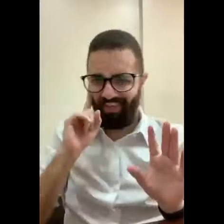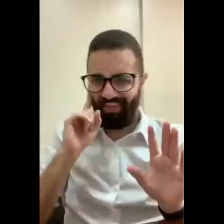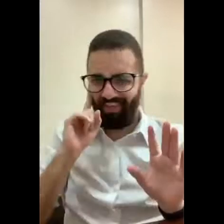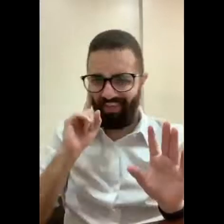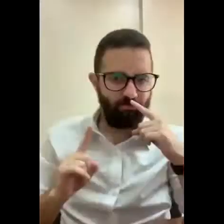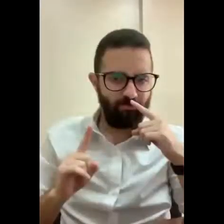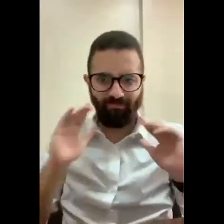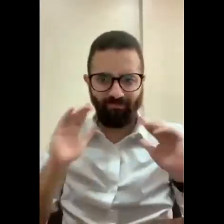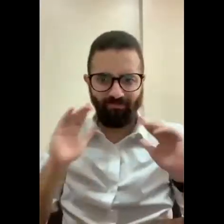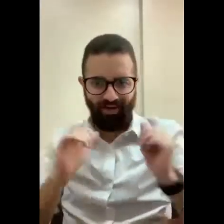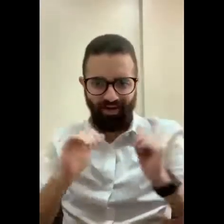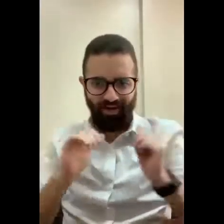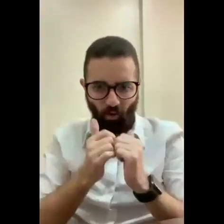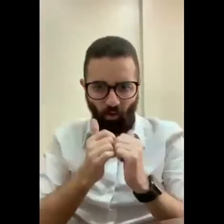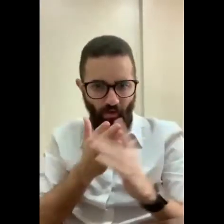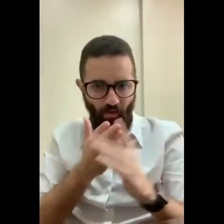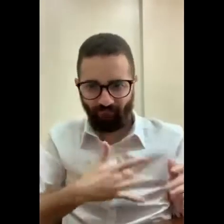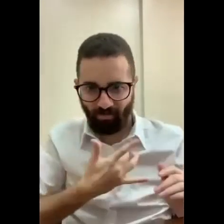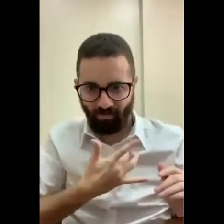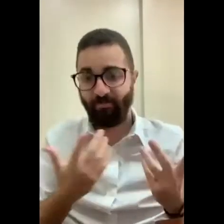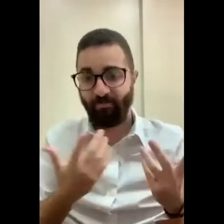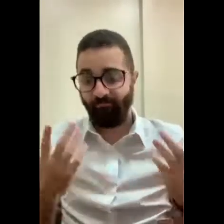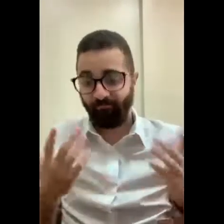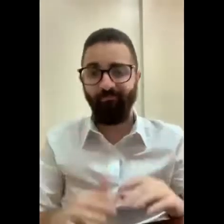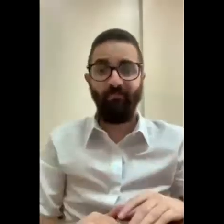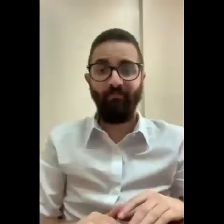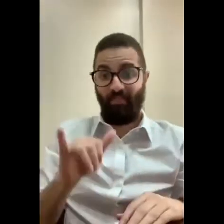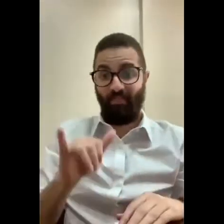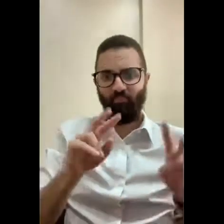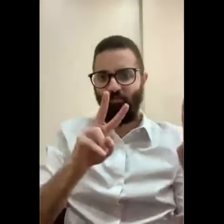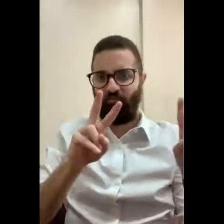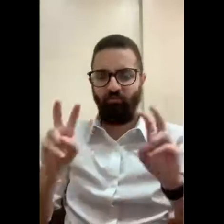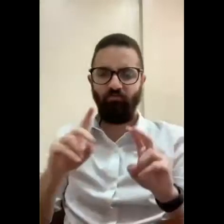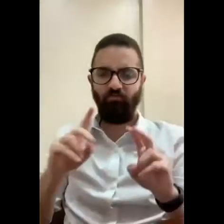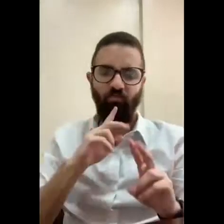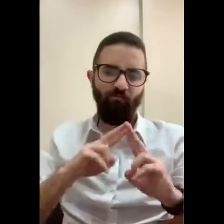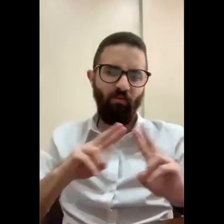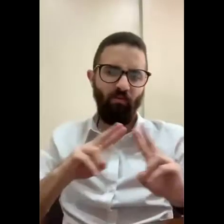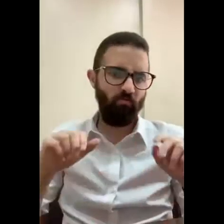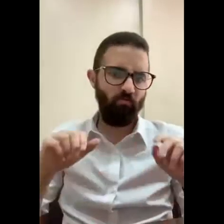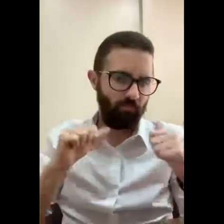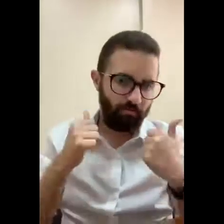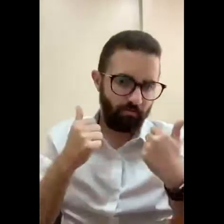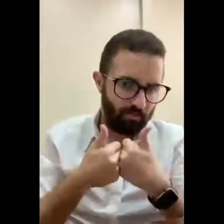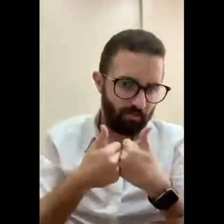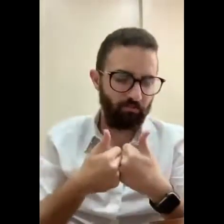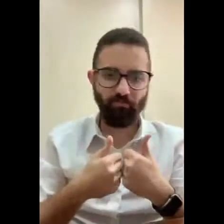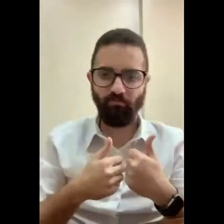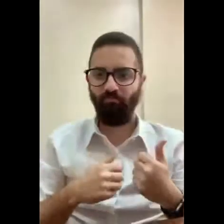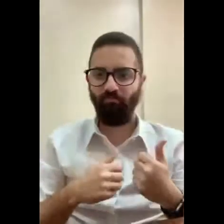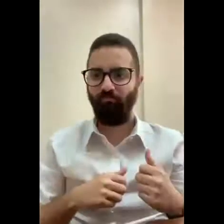la terapia con los psicólogos. Yo como persona sorda y los psicólogos como personas oyentes, ¿cómo yo he sentido? Bueno, ha sido